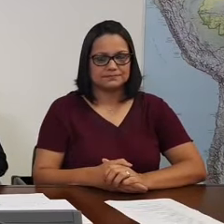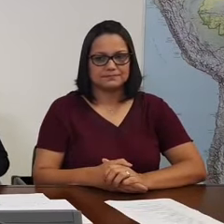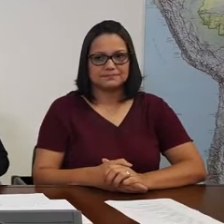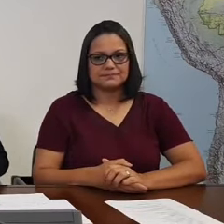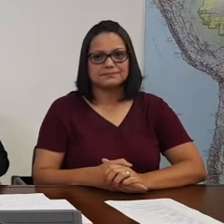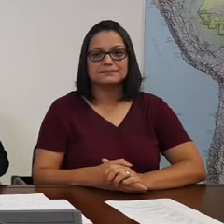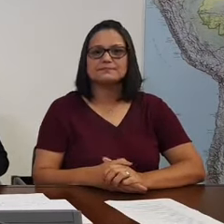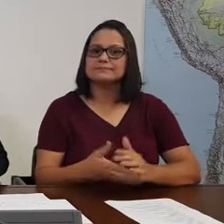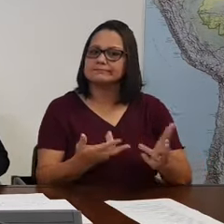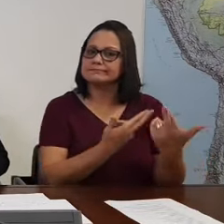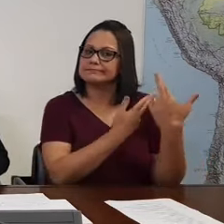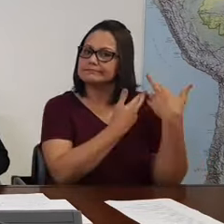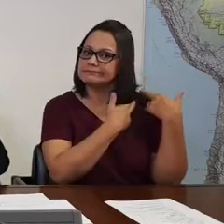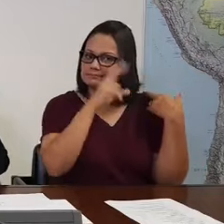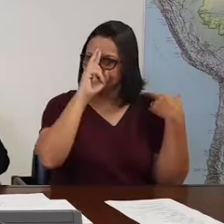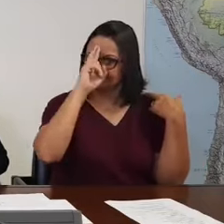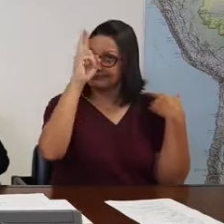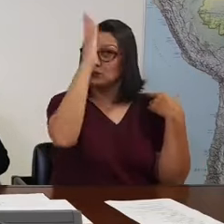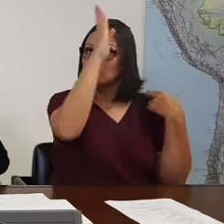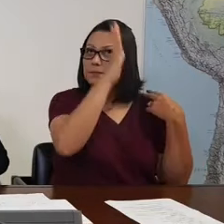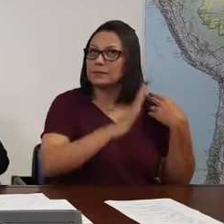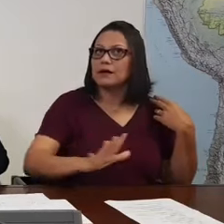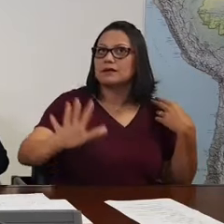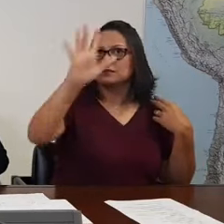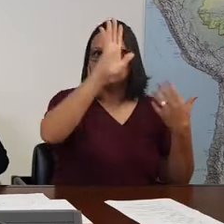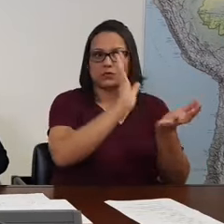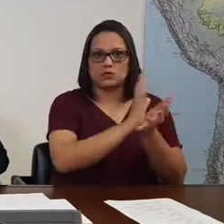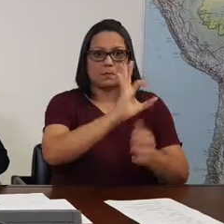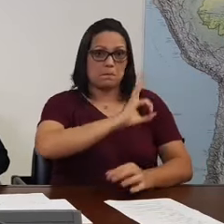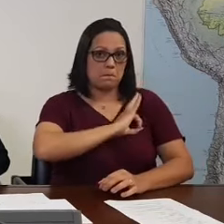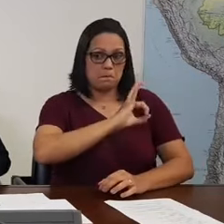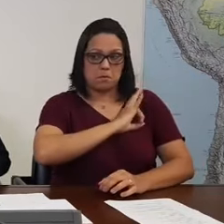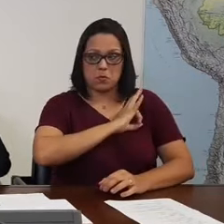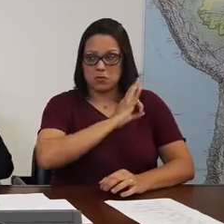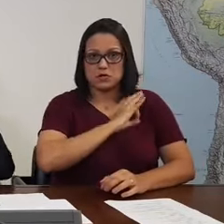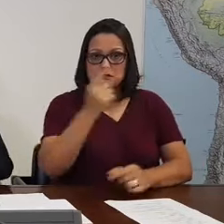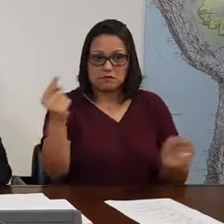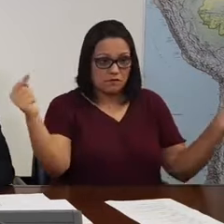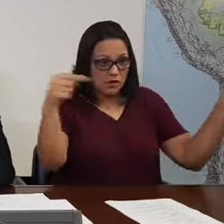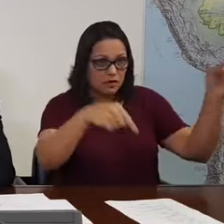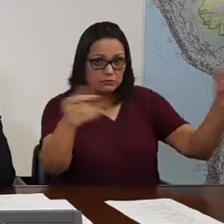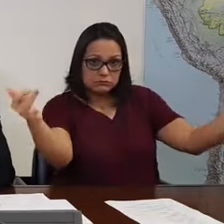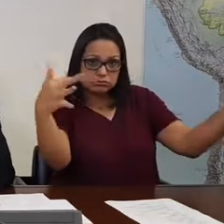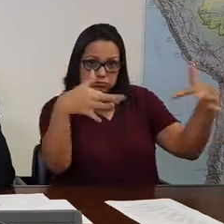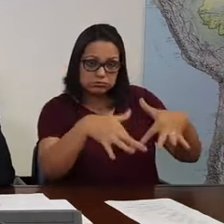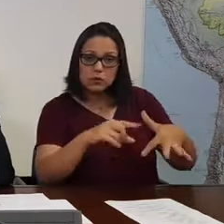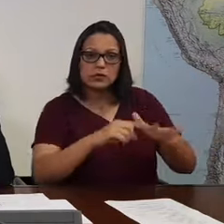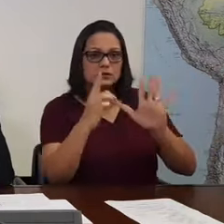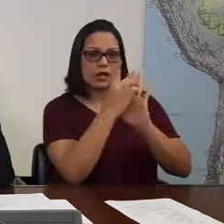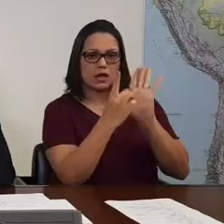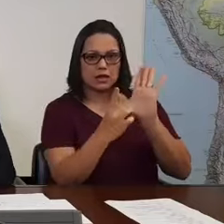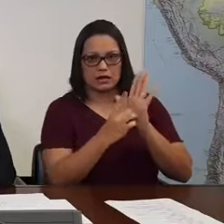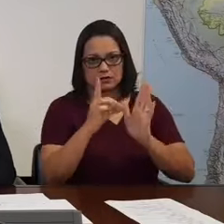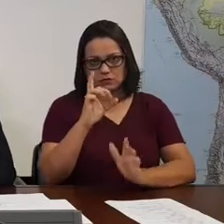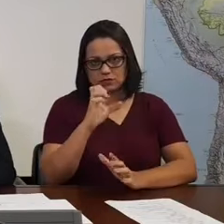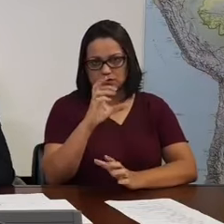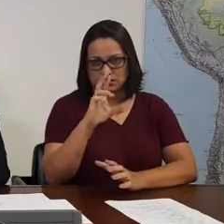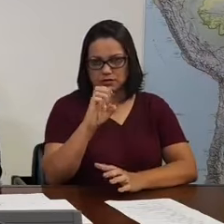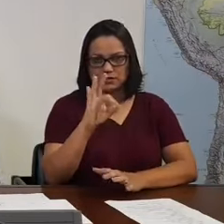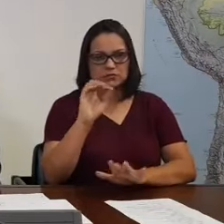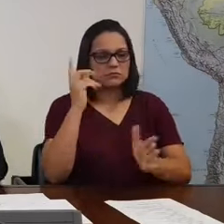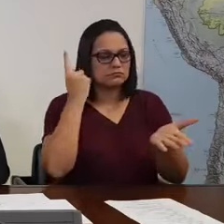Com as autoridades, as polícias militares de todo o Brasil, tá certo? Onde, via um decreto, nós pacificamos